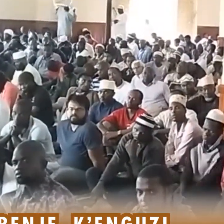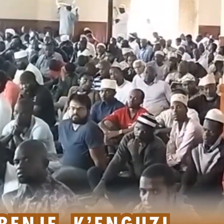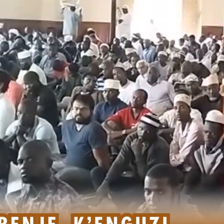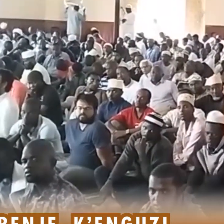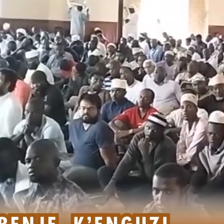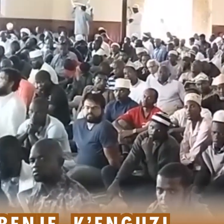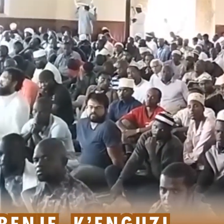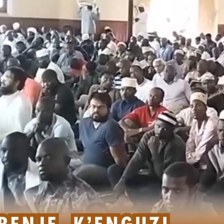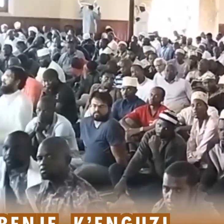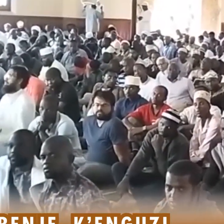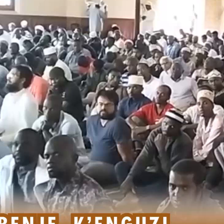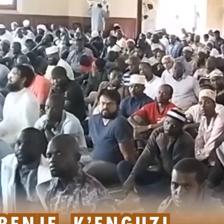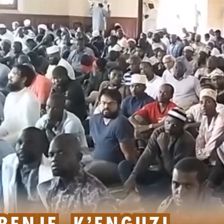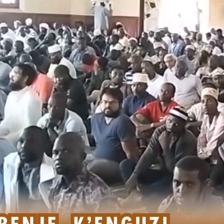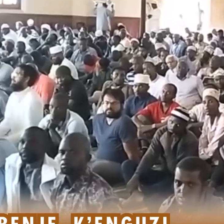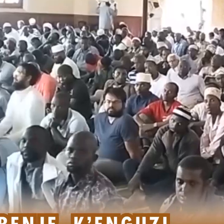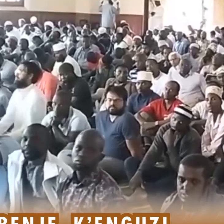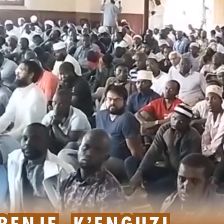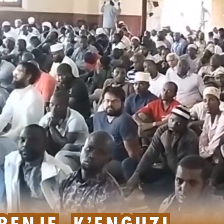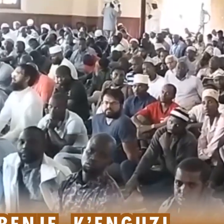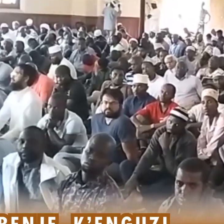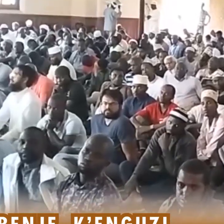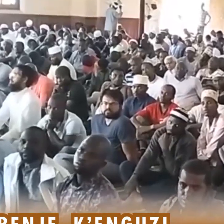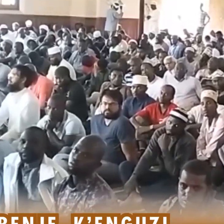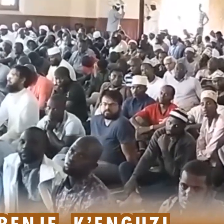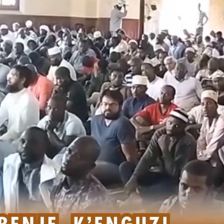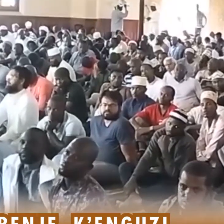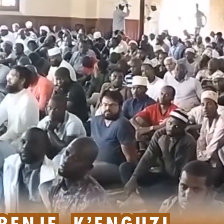نتحدث اليوم عن